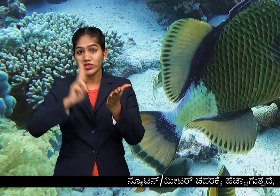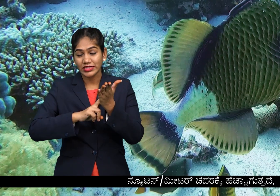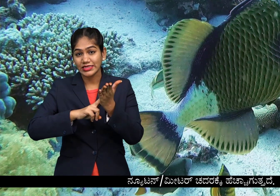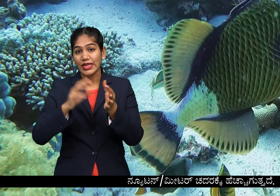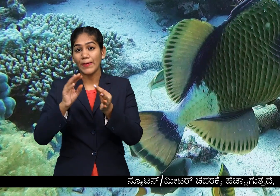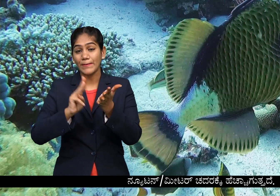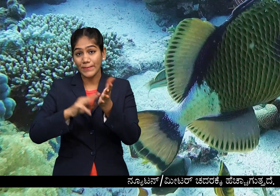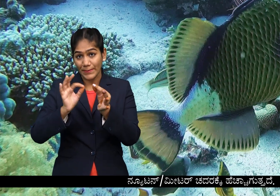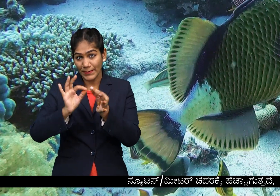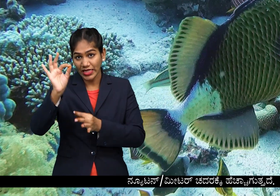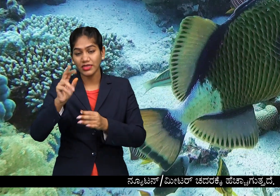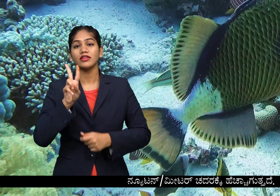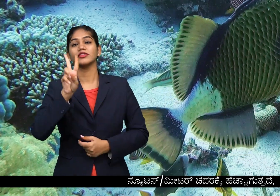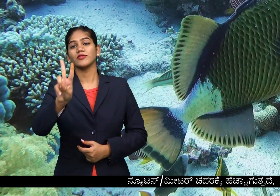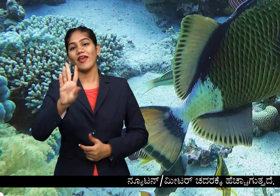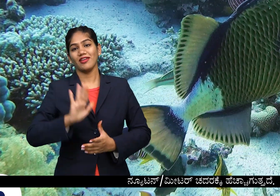ಹೆಚ್ಚಾಗುತ್ತದೆ.